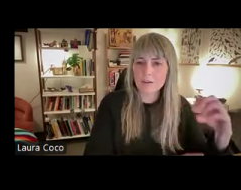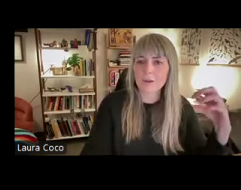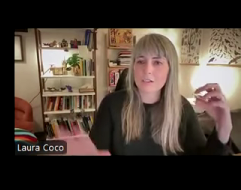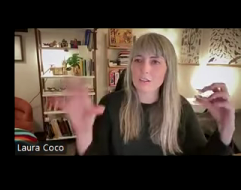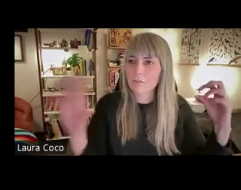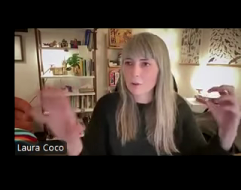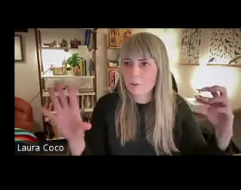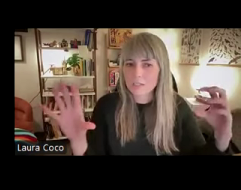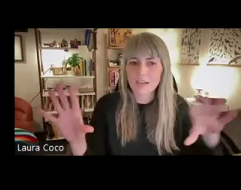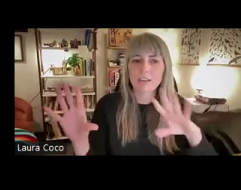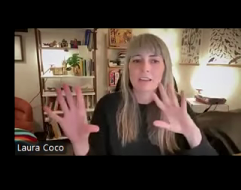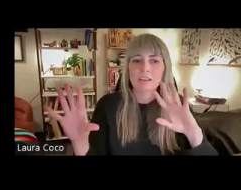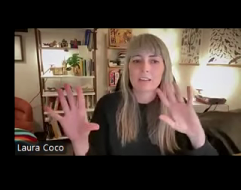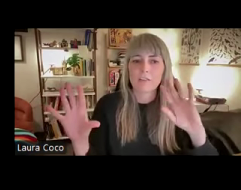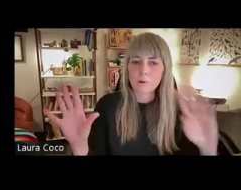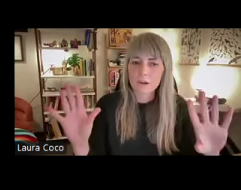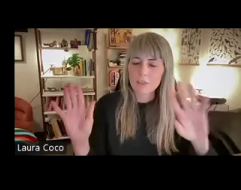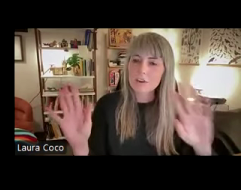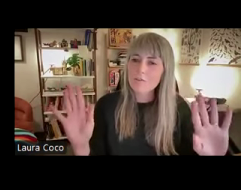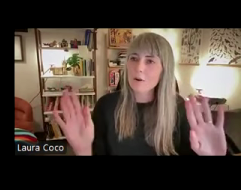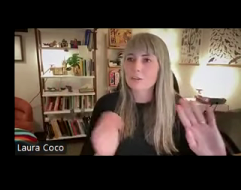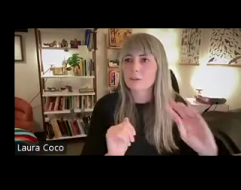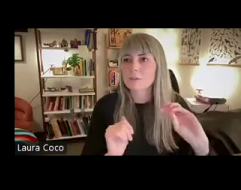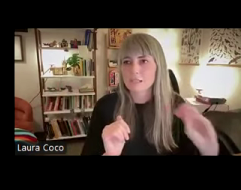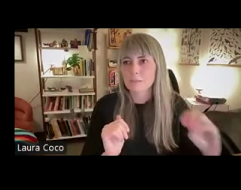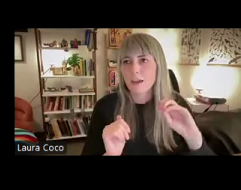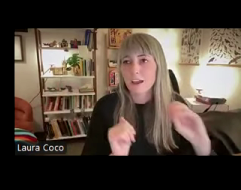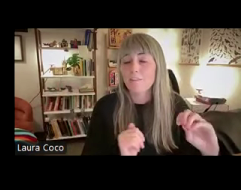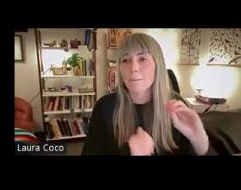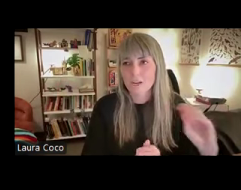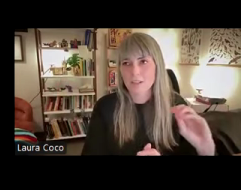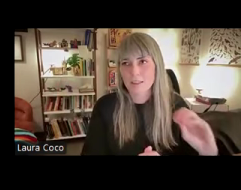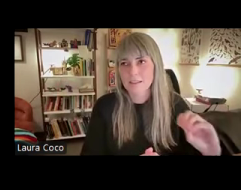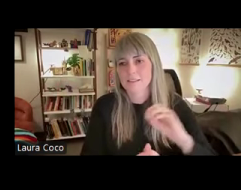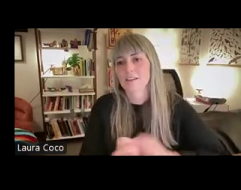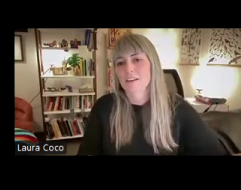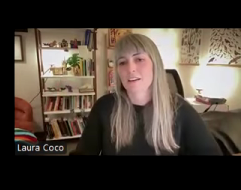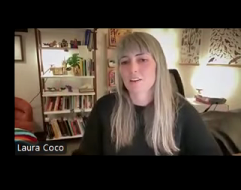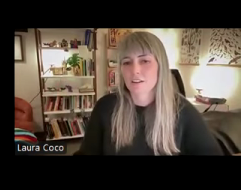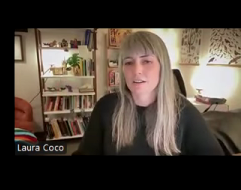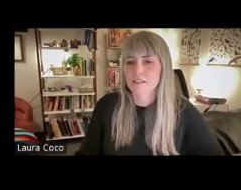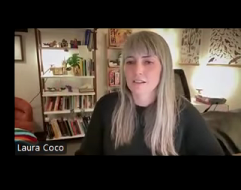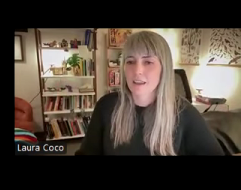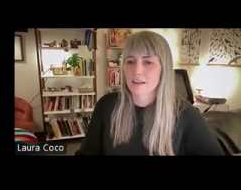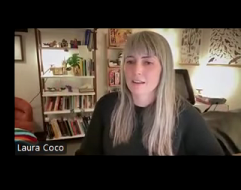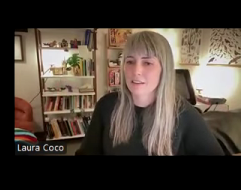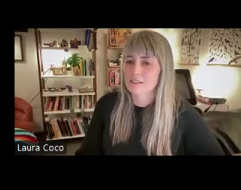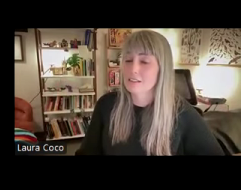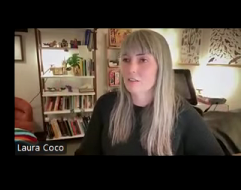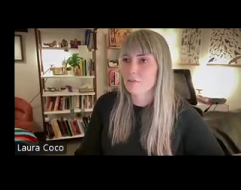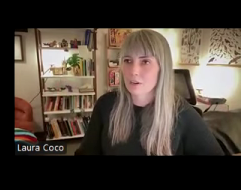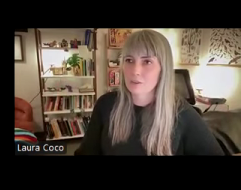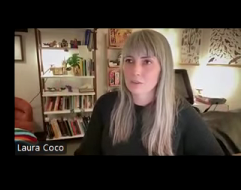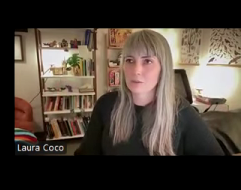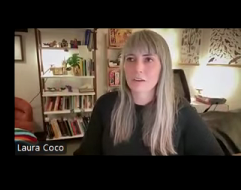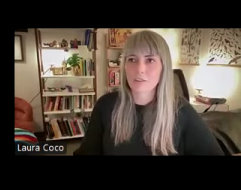en nuestro ejemplo, si puede ver nuestro primer cortátil en comparación al cuarto, los de 34 años o más tienen mucho